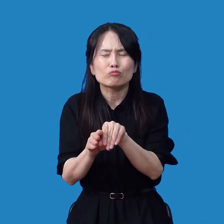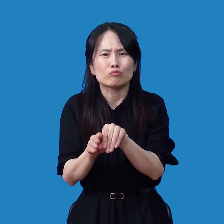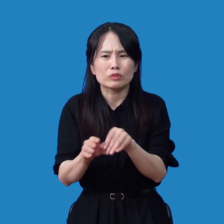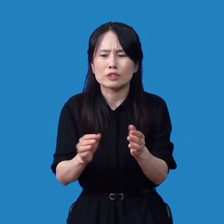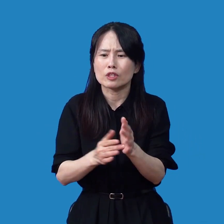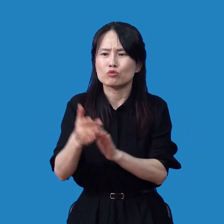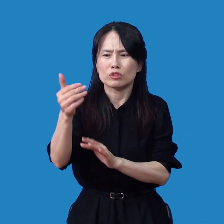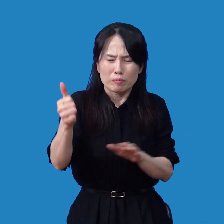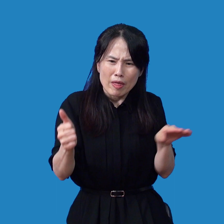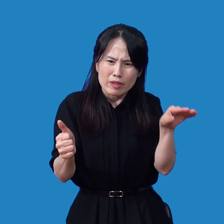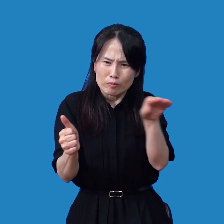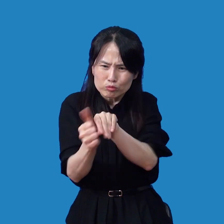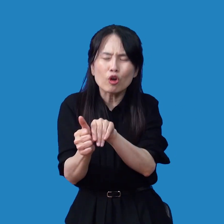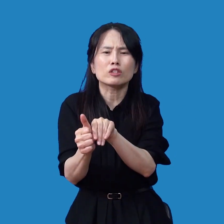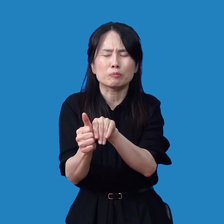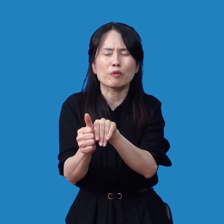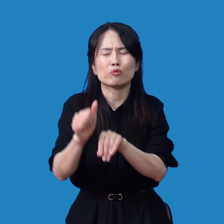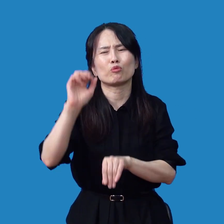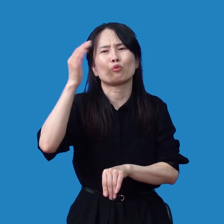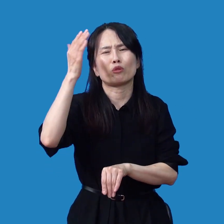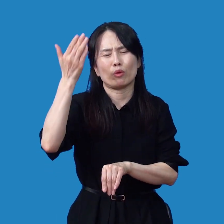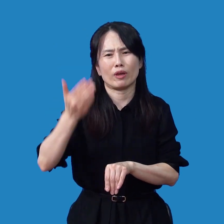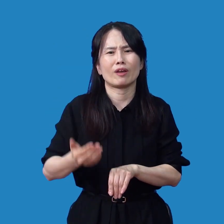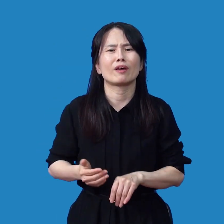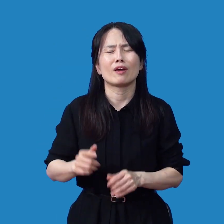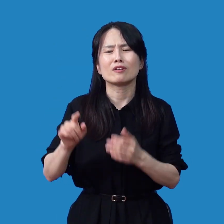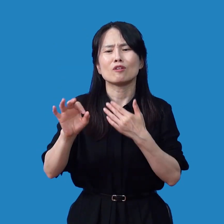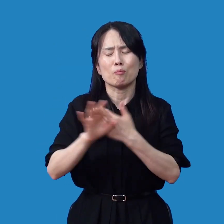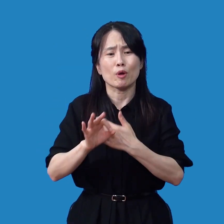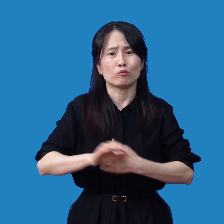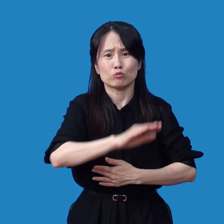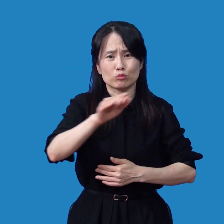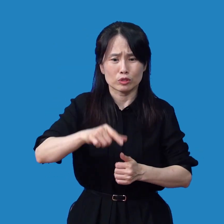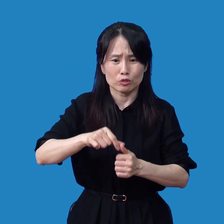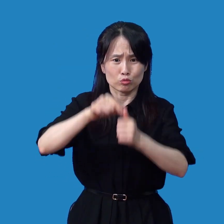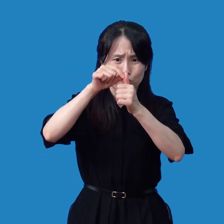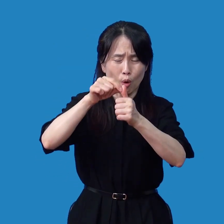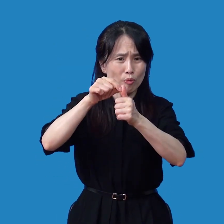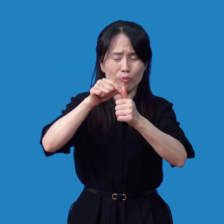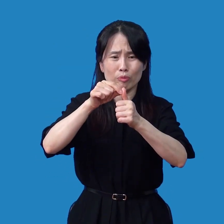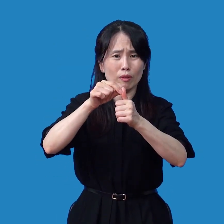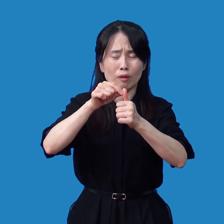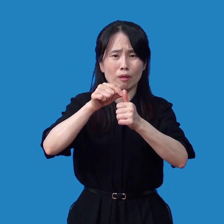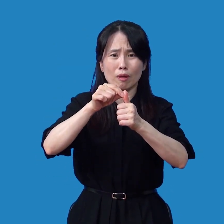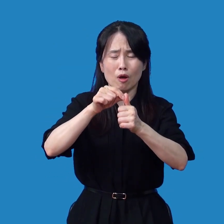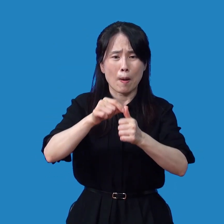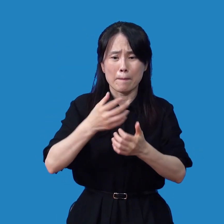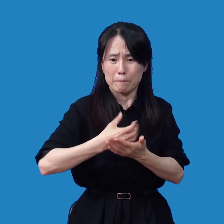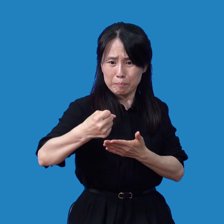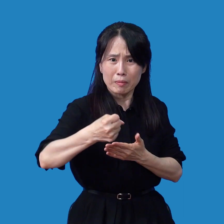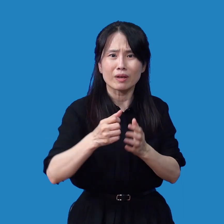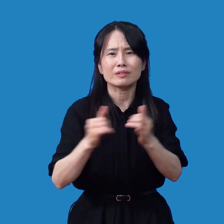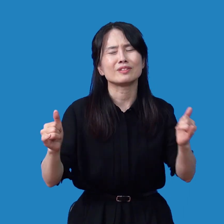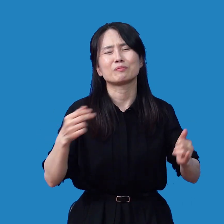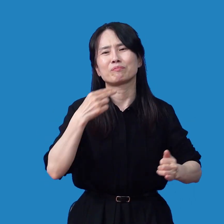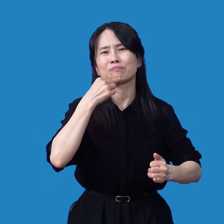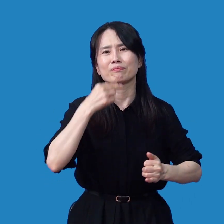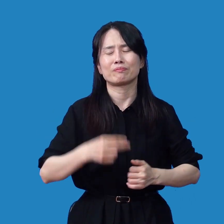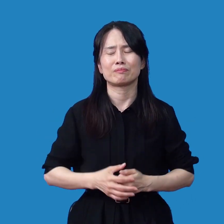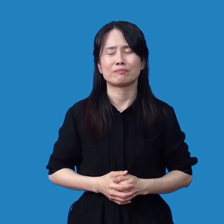된다. 그러면 우리의 구원을 흔들 자가 없습니다. 우리 구원을 빼앗아갈 자가